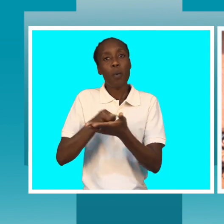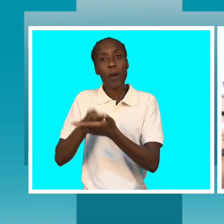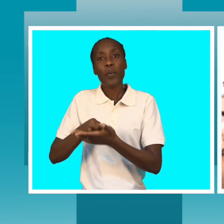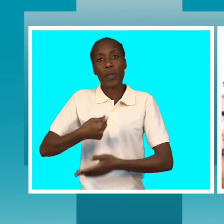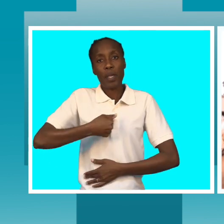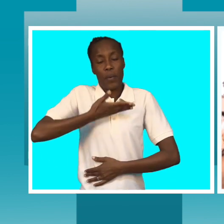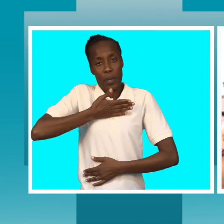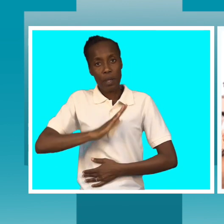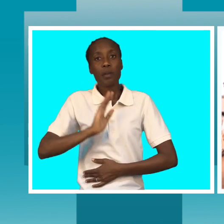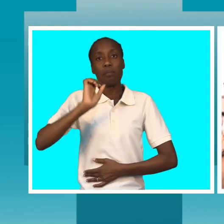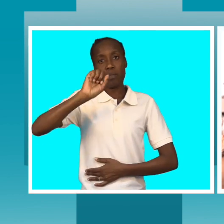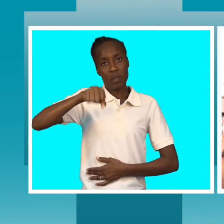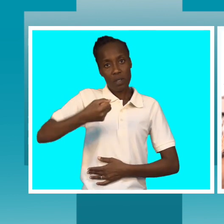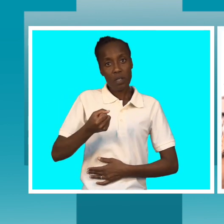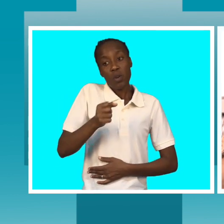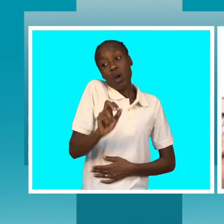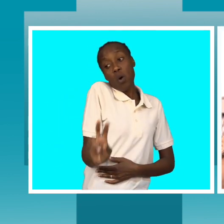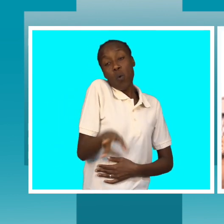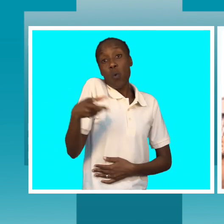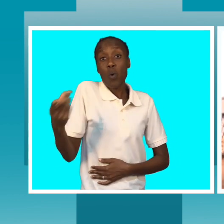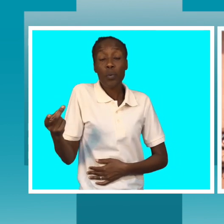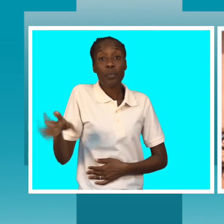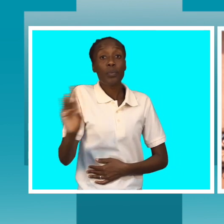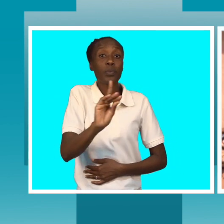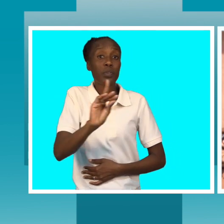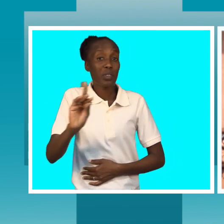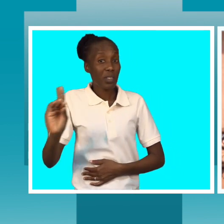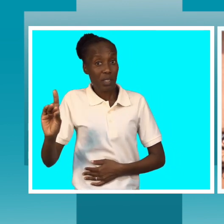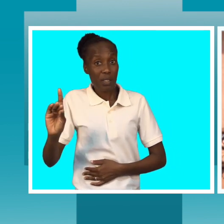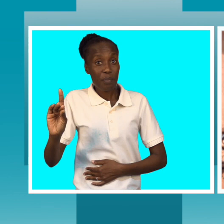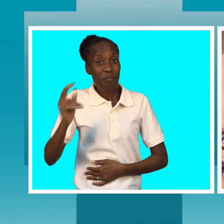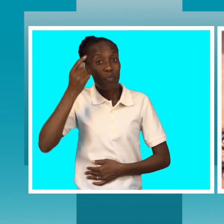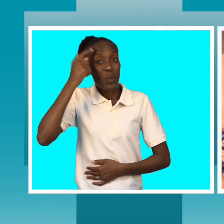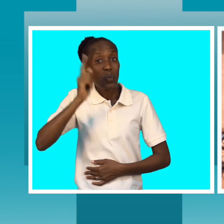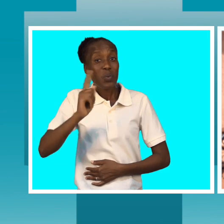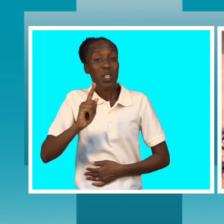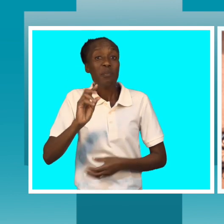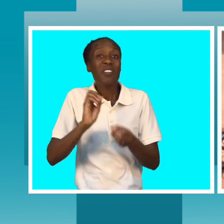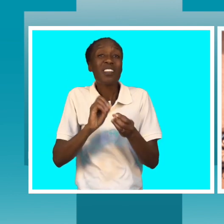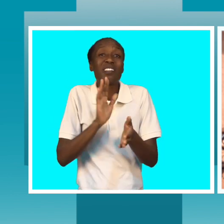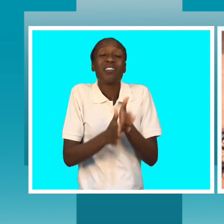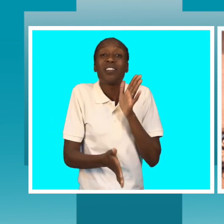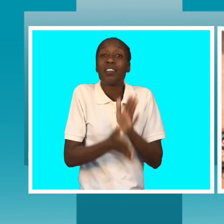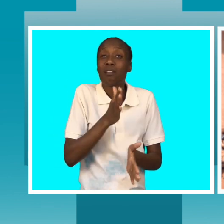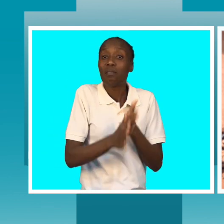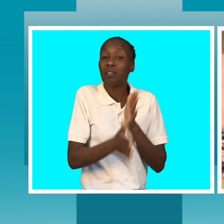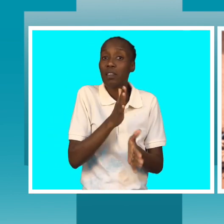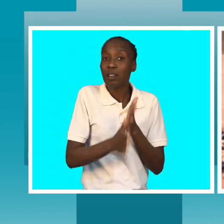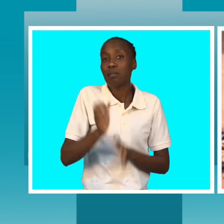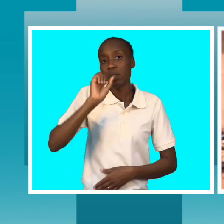comprar o que eu quero. Sim. Agora, outro deficiente, outro não sabe para fazer